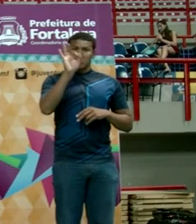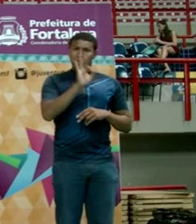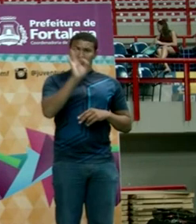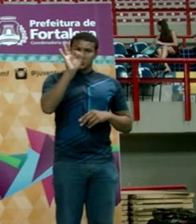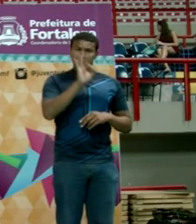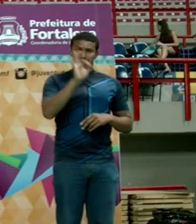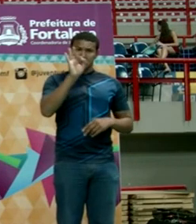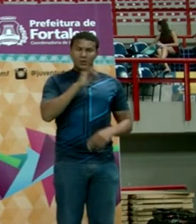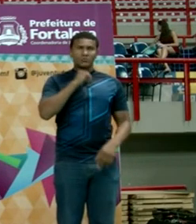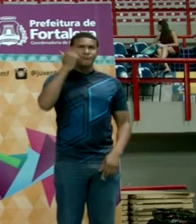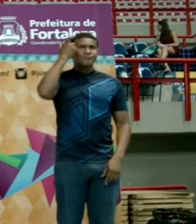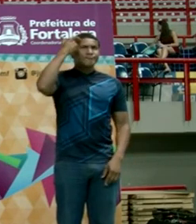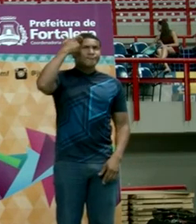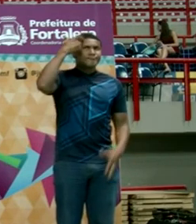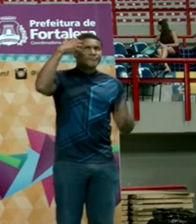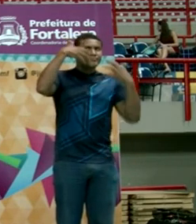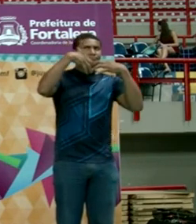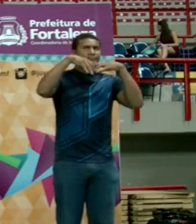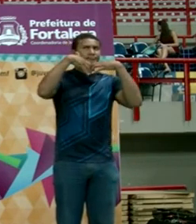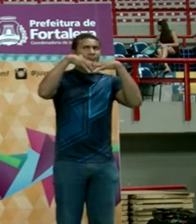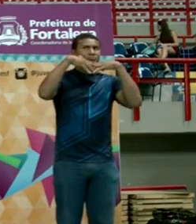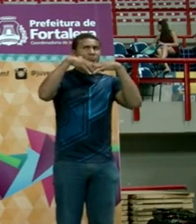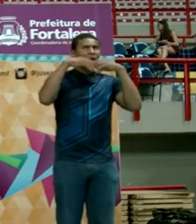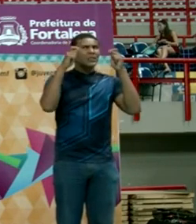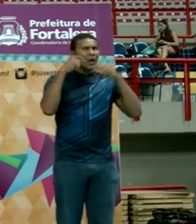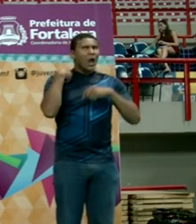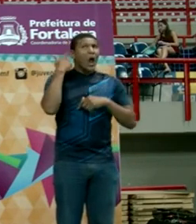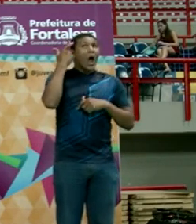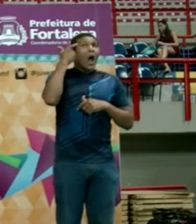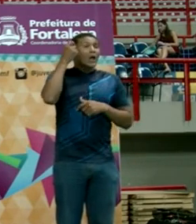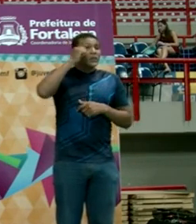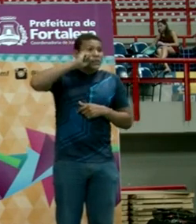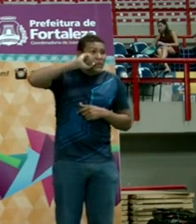cabeça é um joguinho de encaixe. Se você entende